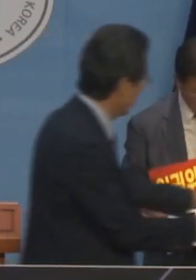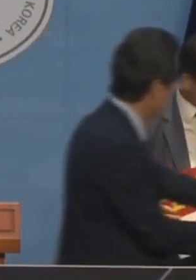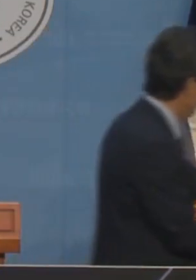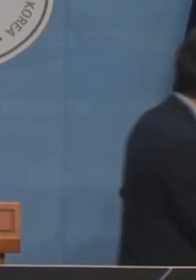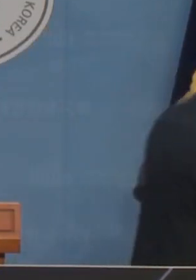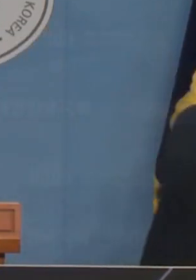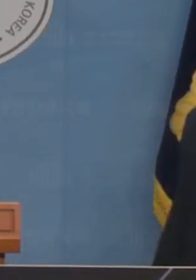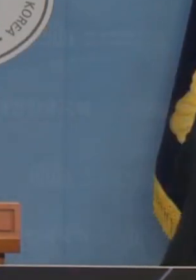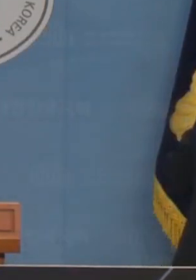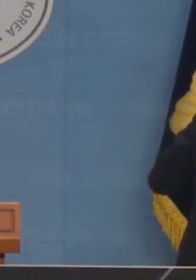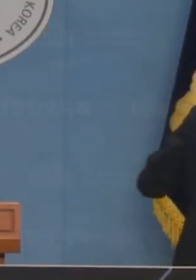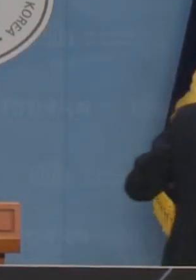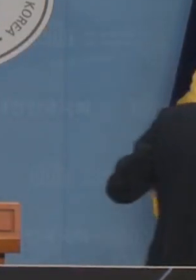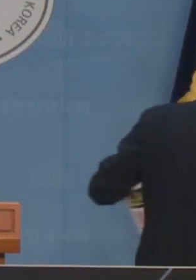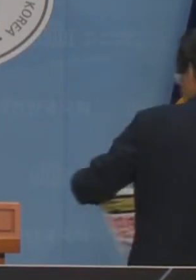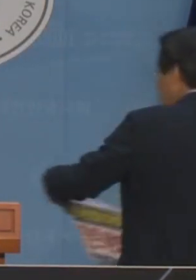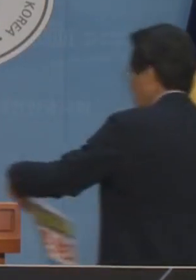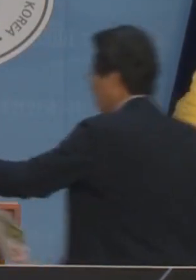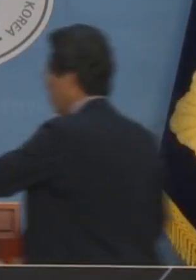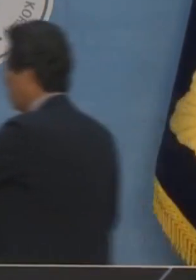요런.